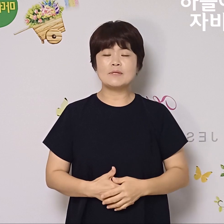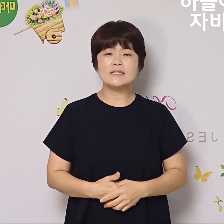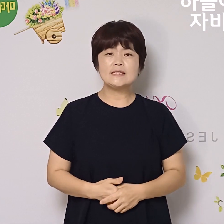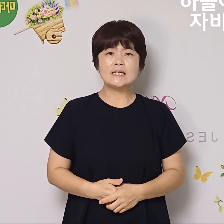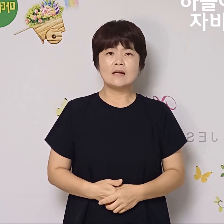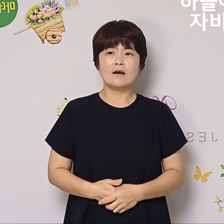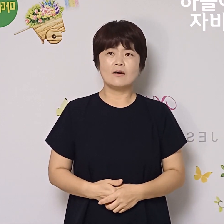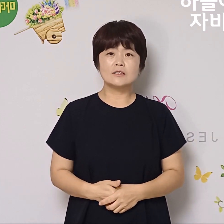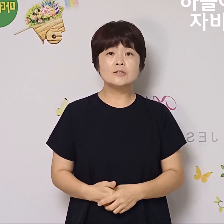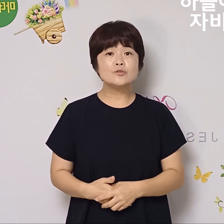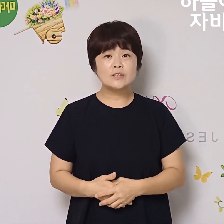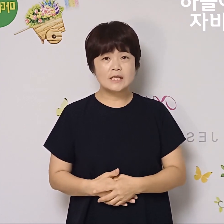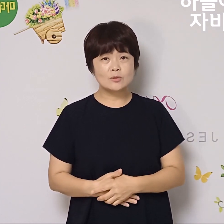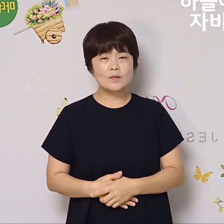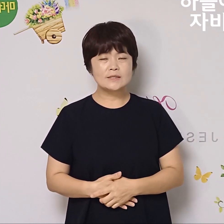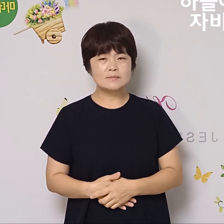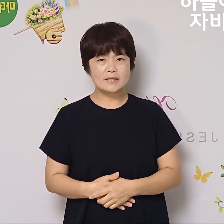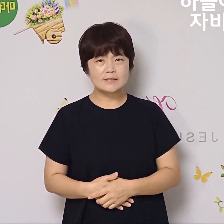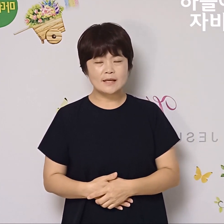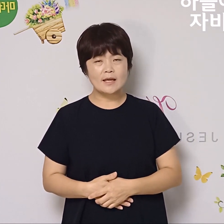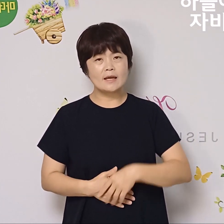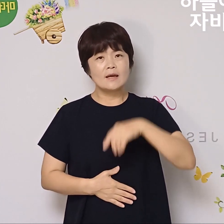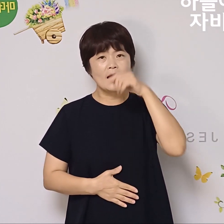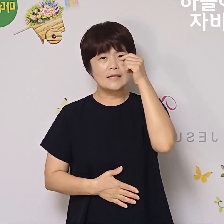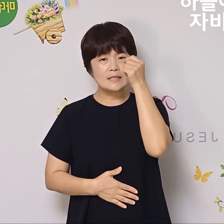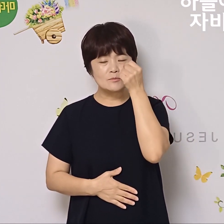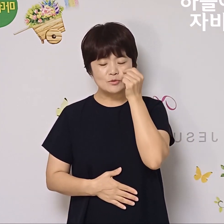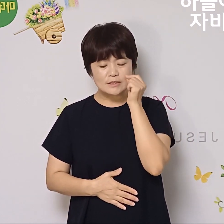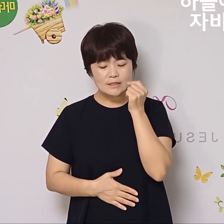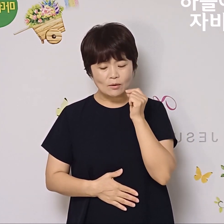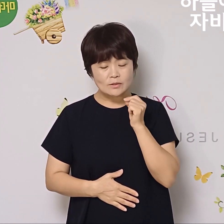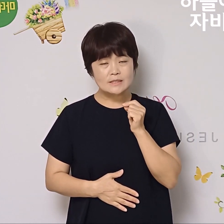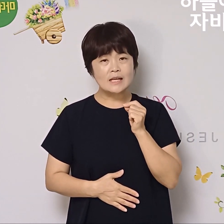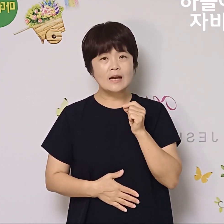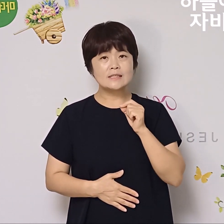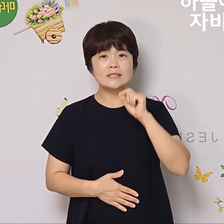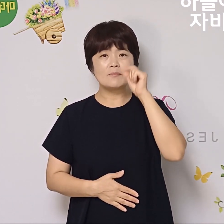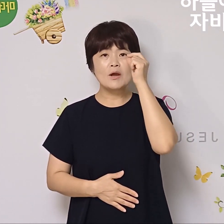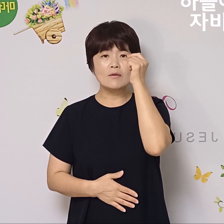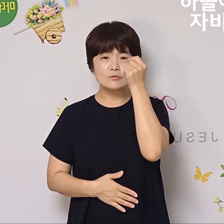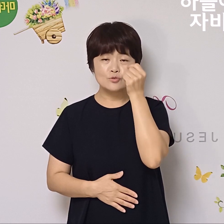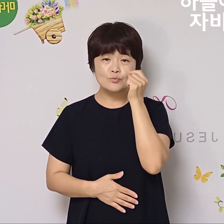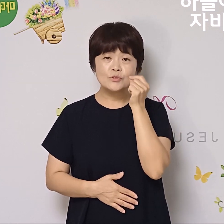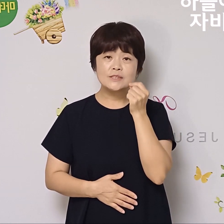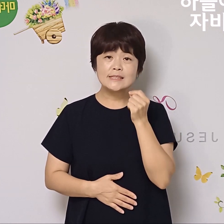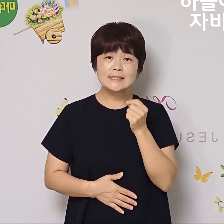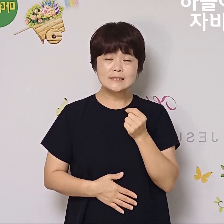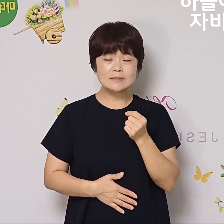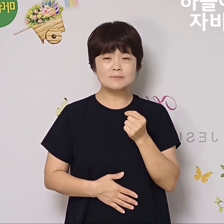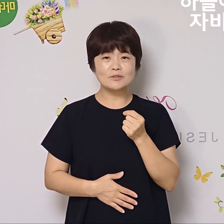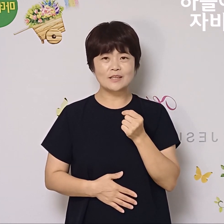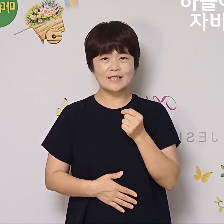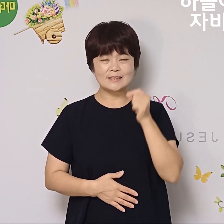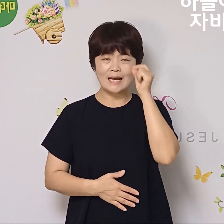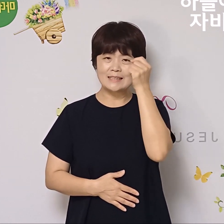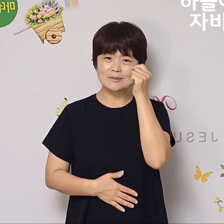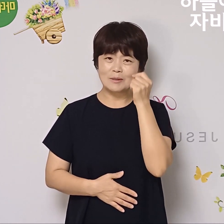자비는 긍휼이랑 똑같은 말인데 하나님은 우리를 어떻게 사랑하시냐면 눈물을 흘리시면서까지 가슴